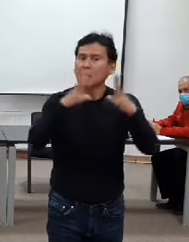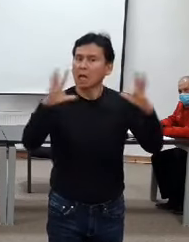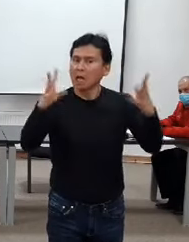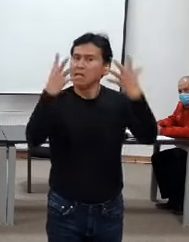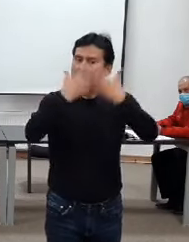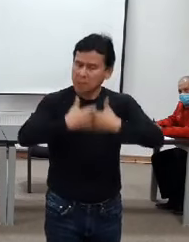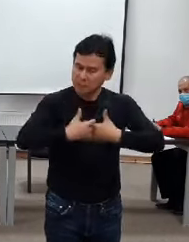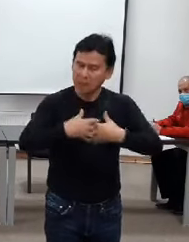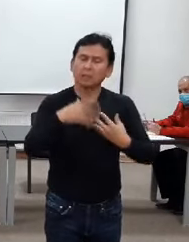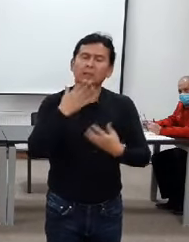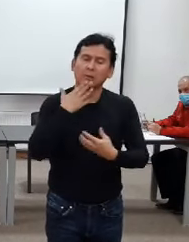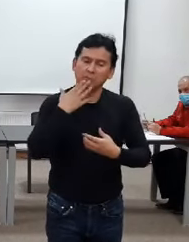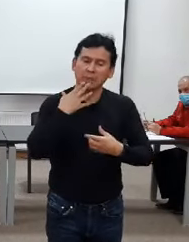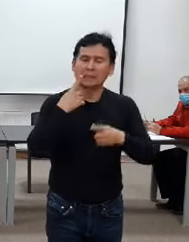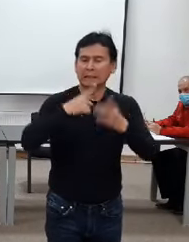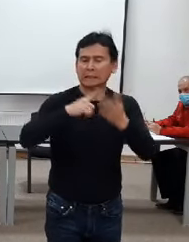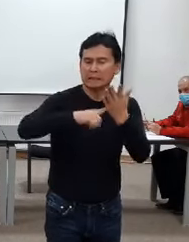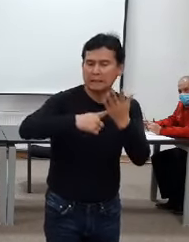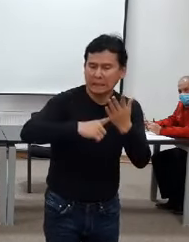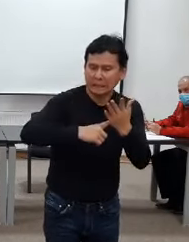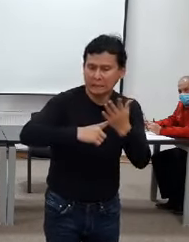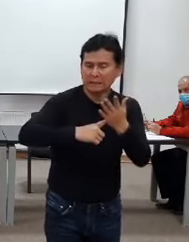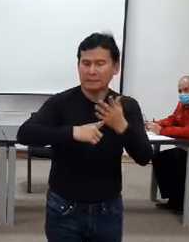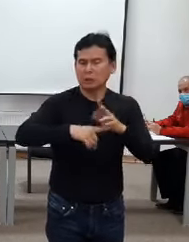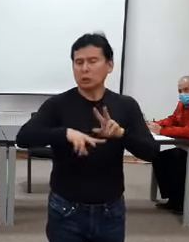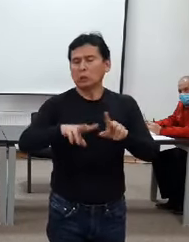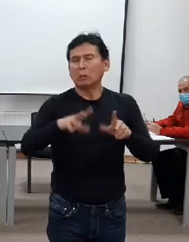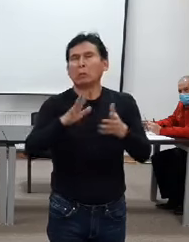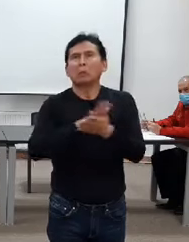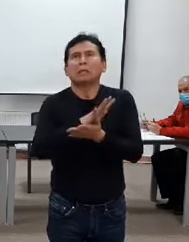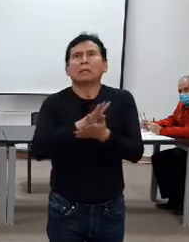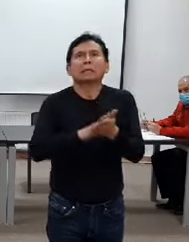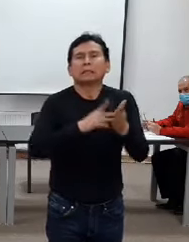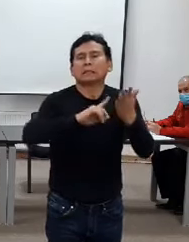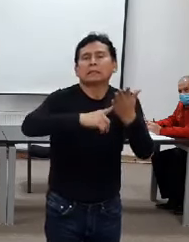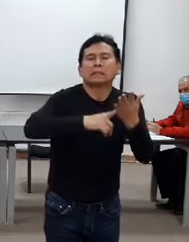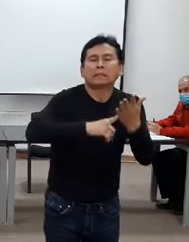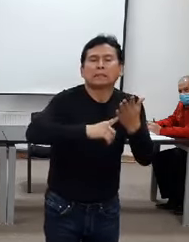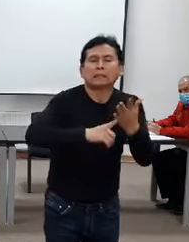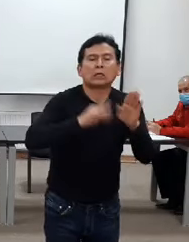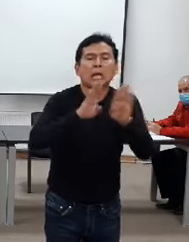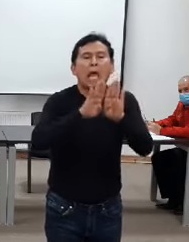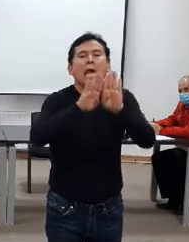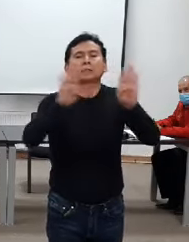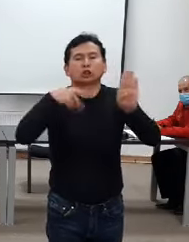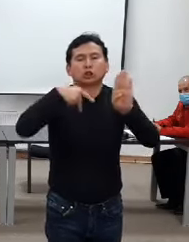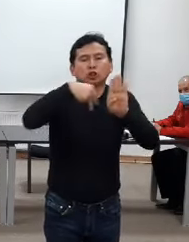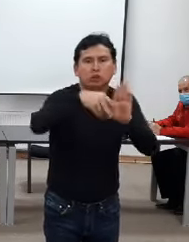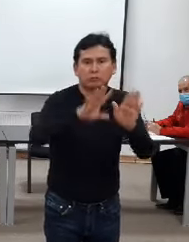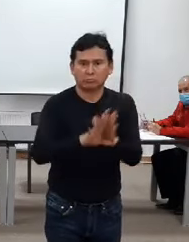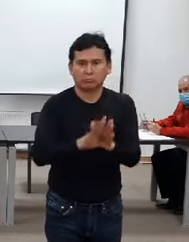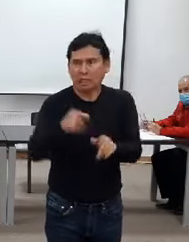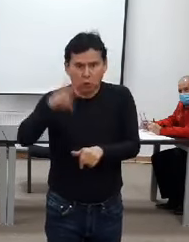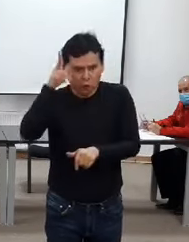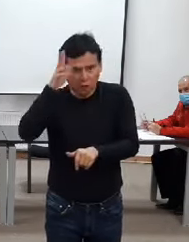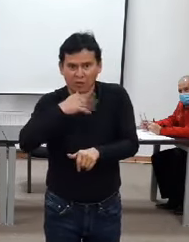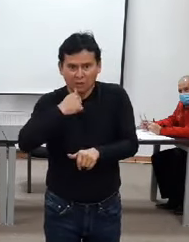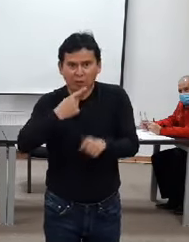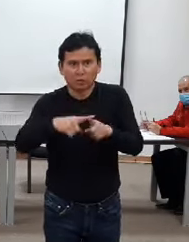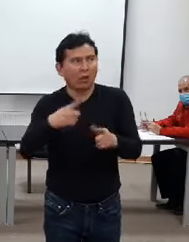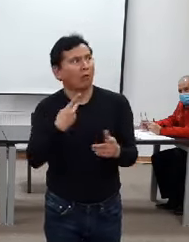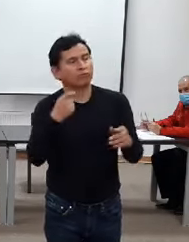empresas, sino que estos técnicos y peritos en, por ejemplo, técnicos y peritos en ascensores. No tenemos técnicos y peritos